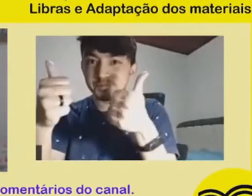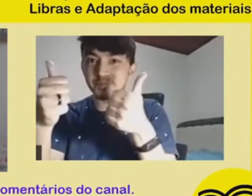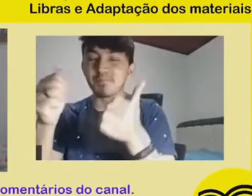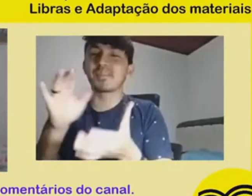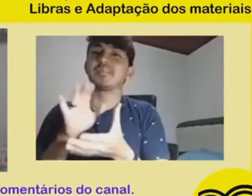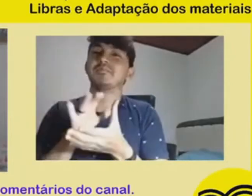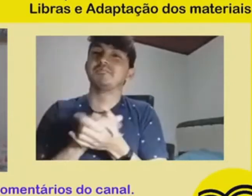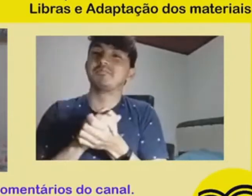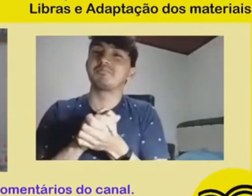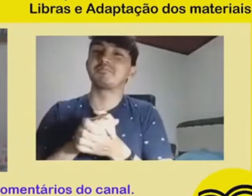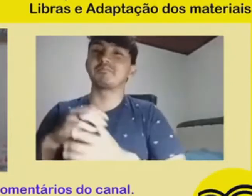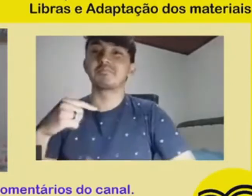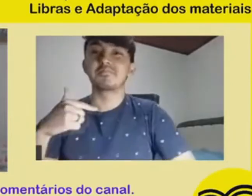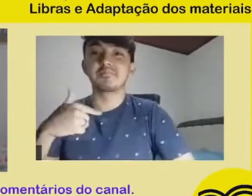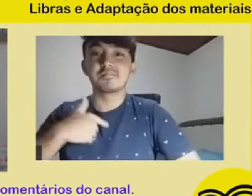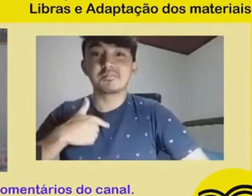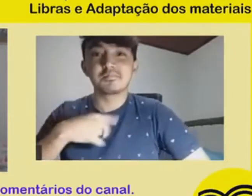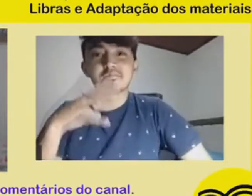Vamos começar então?